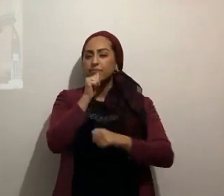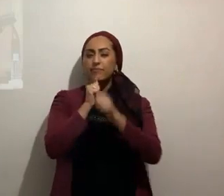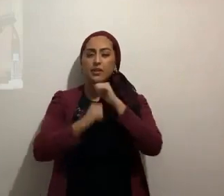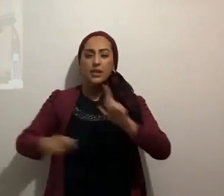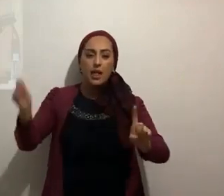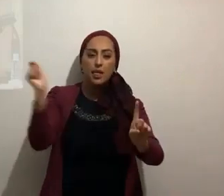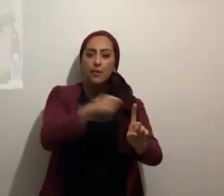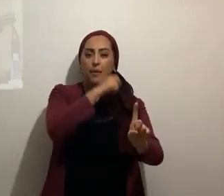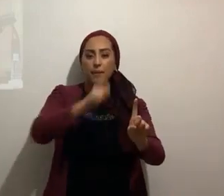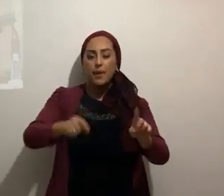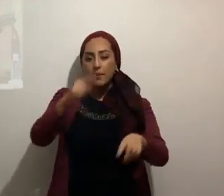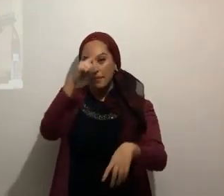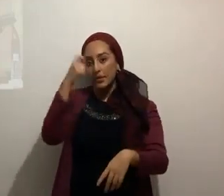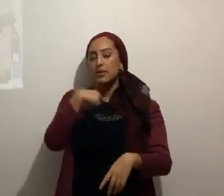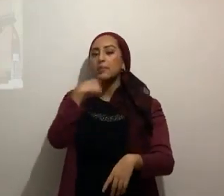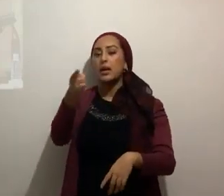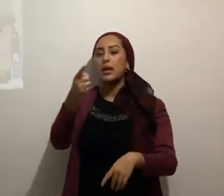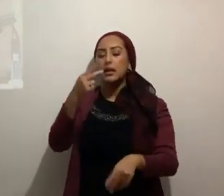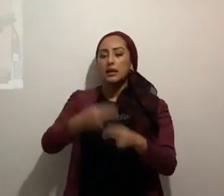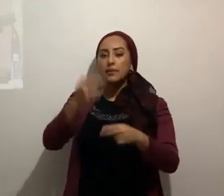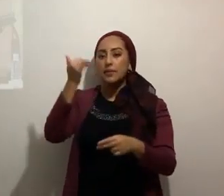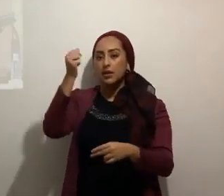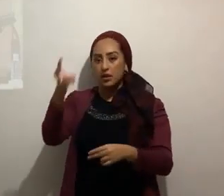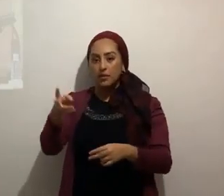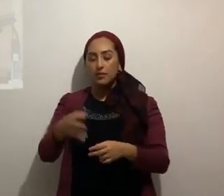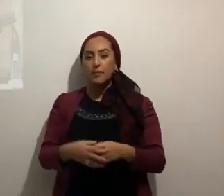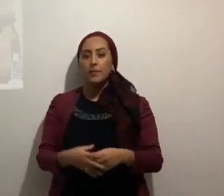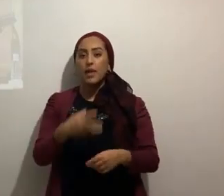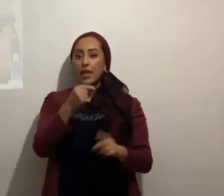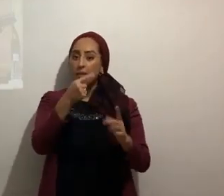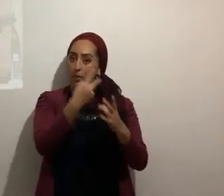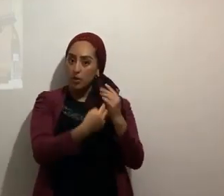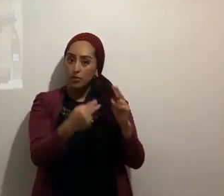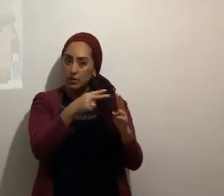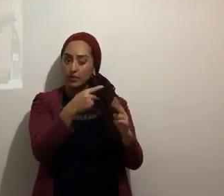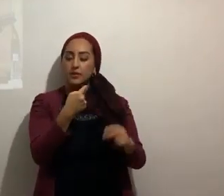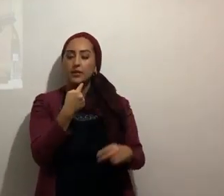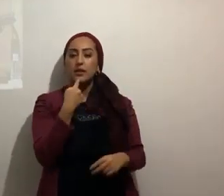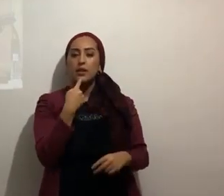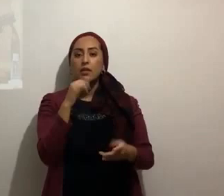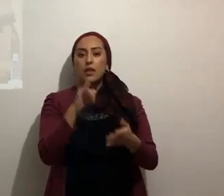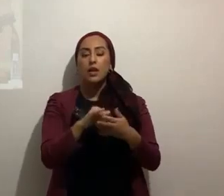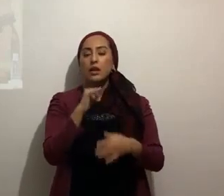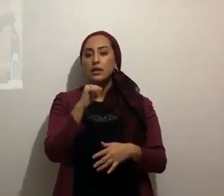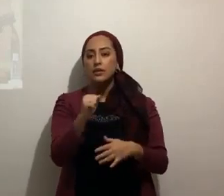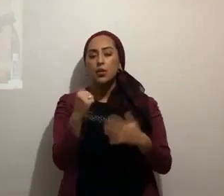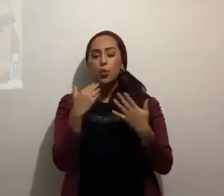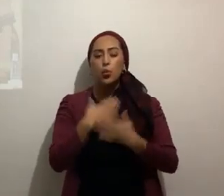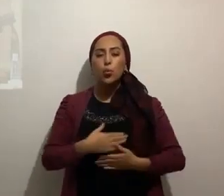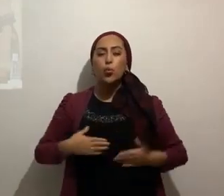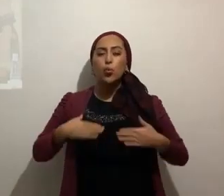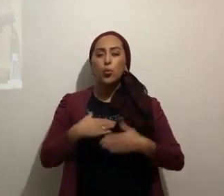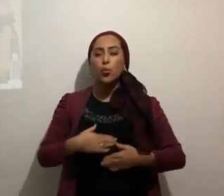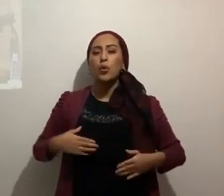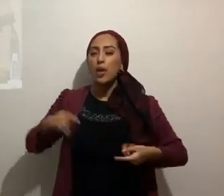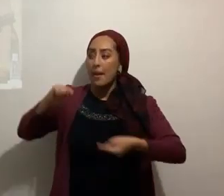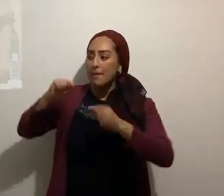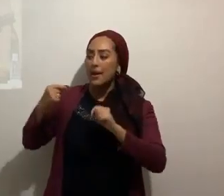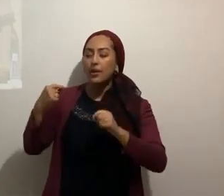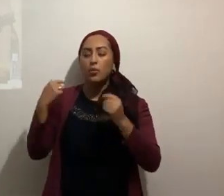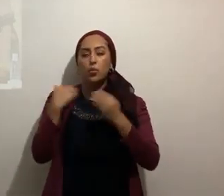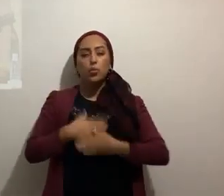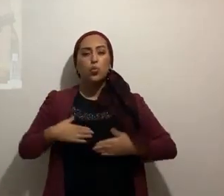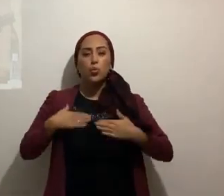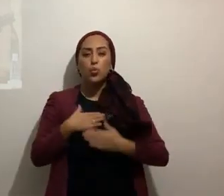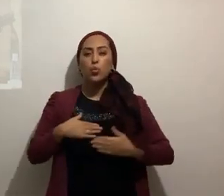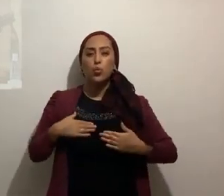por causa del nombre bendito de Yahshua y dijeron que era un privilegio sufrir el dolor por